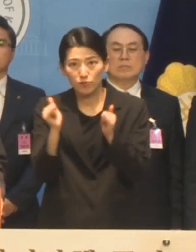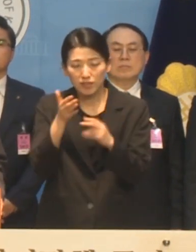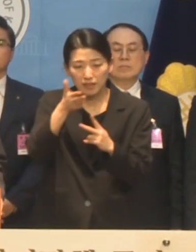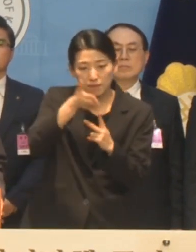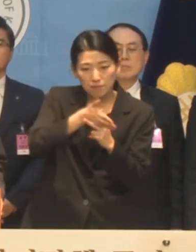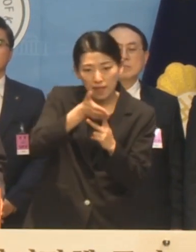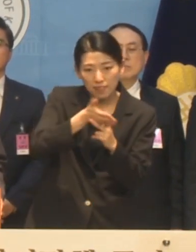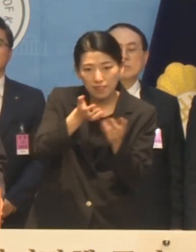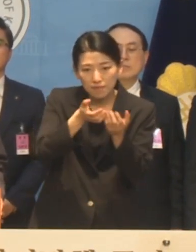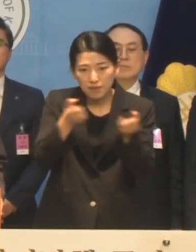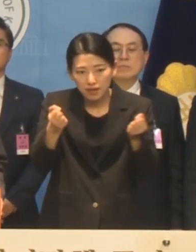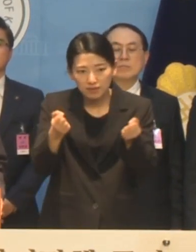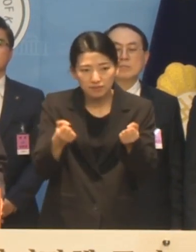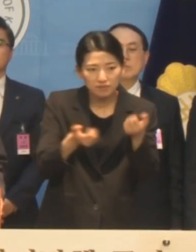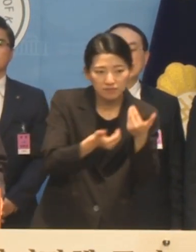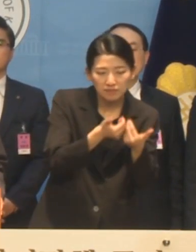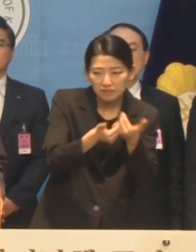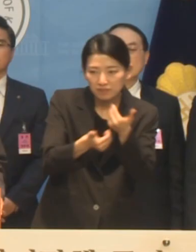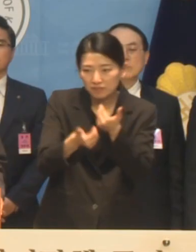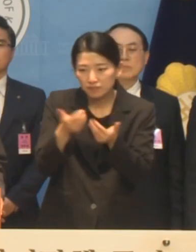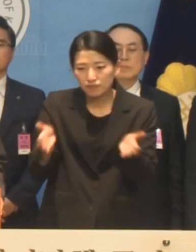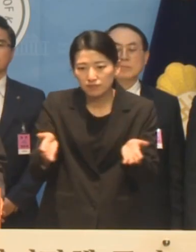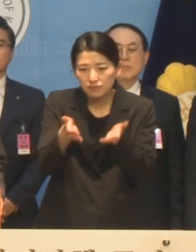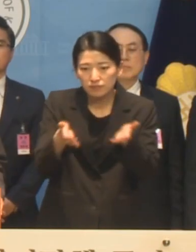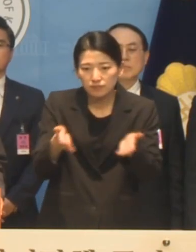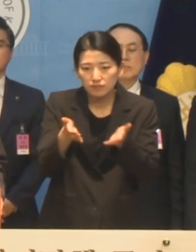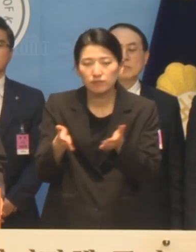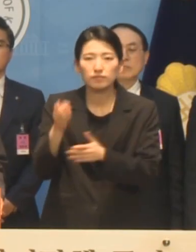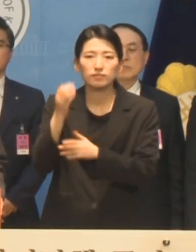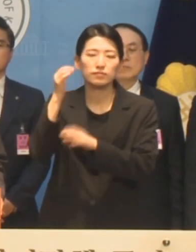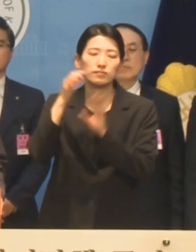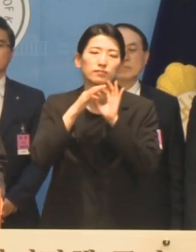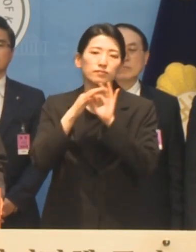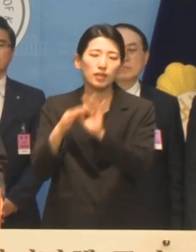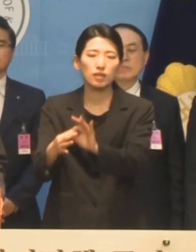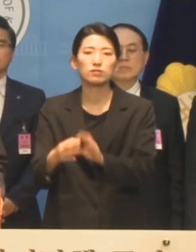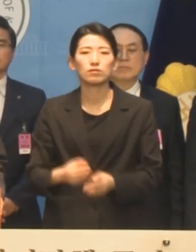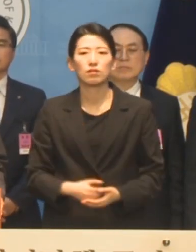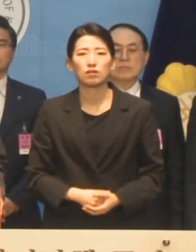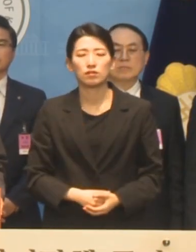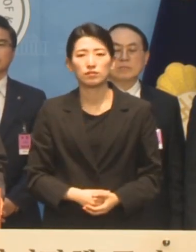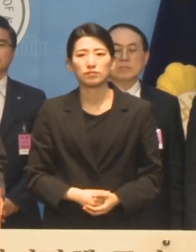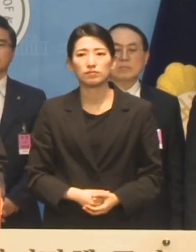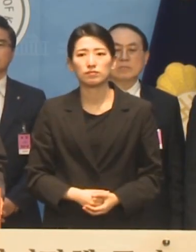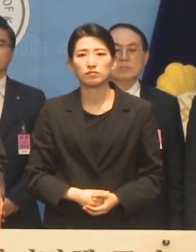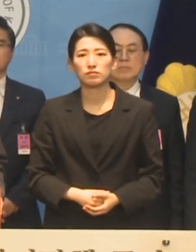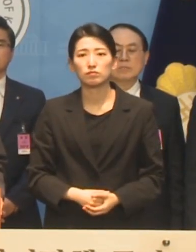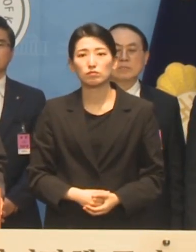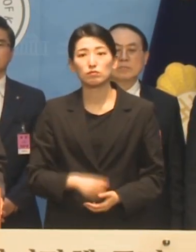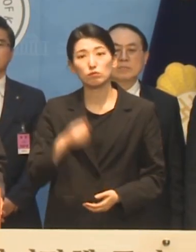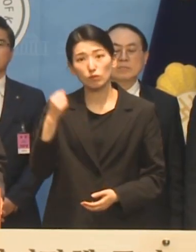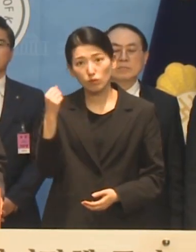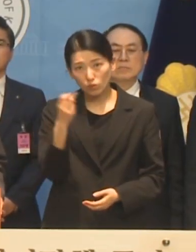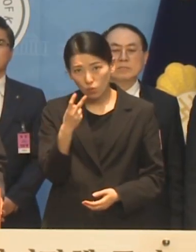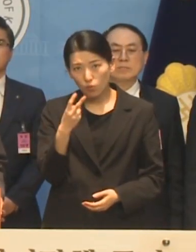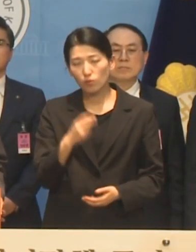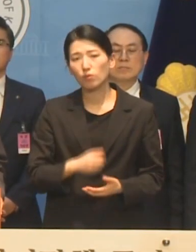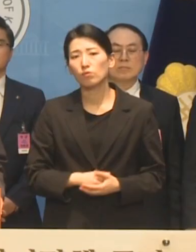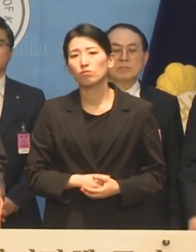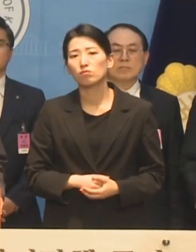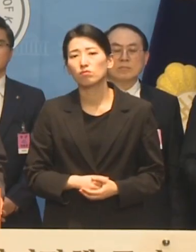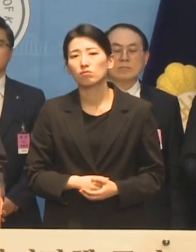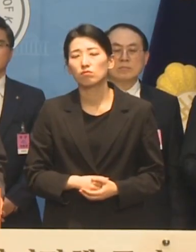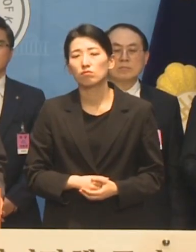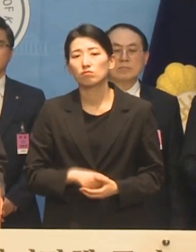갈등을 증폭시키는 폐악질을 일삼고 있습니다. 마지막으로 이미 보도된 다음의 워딩을